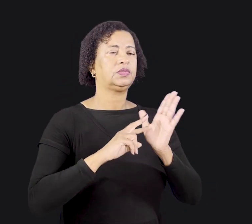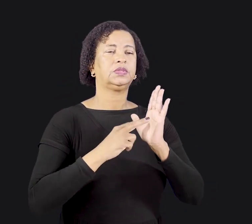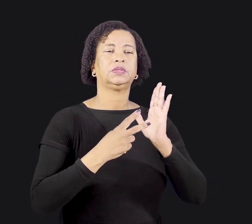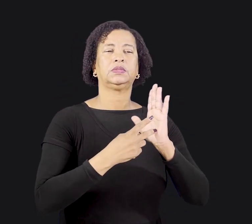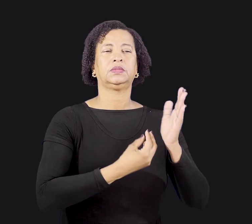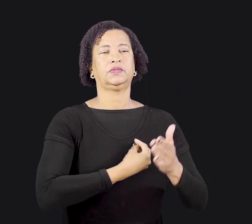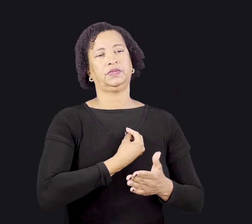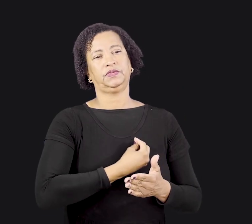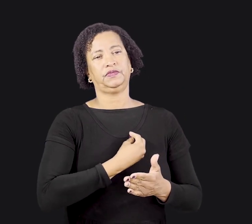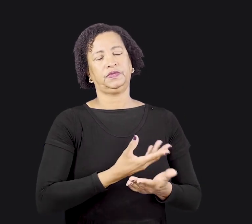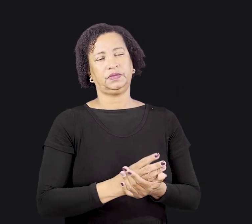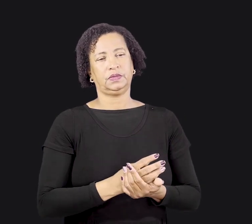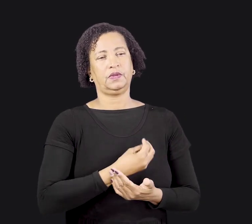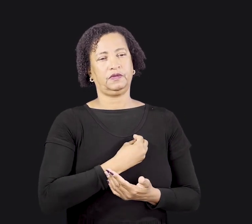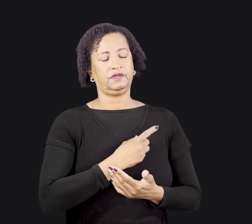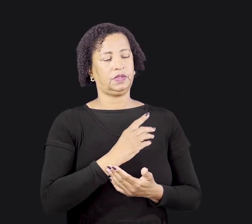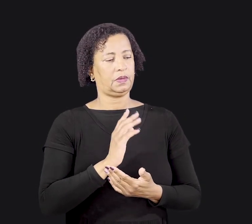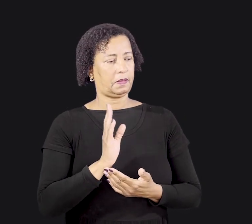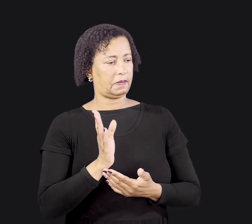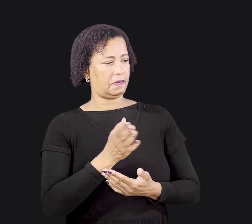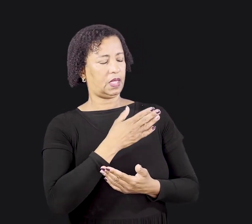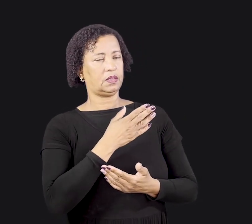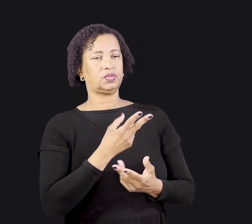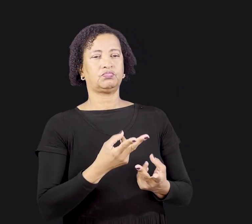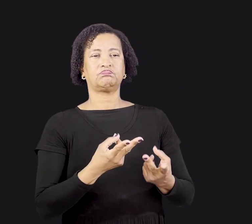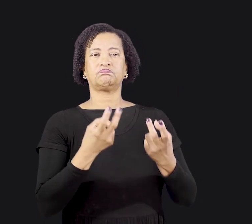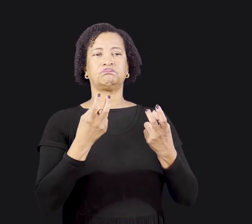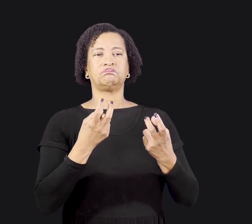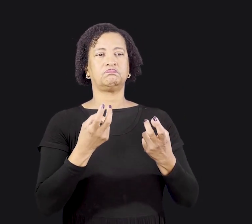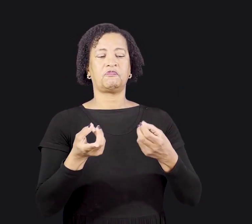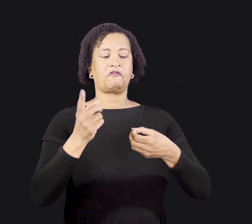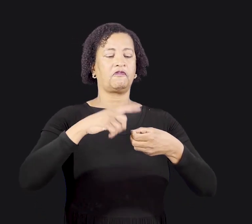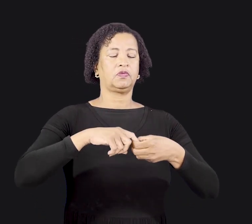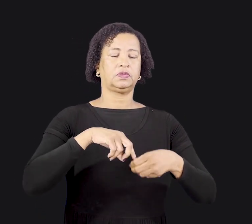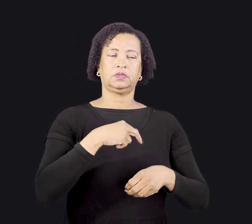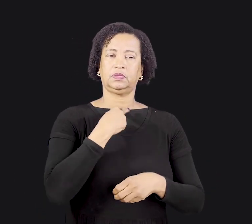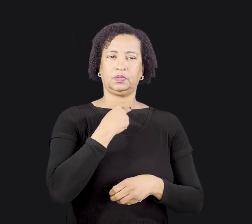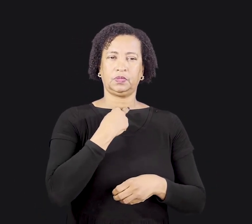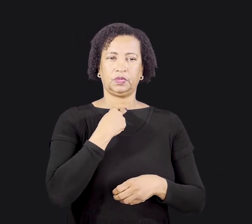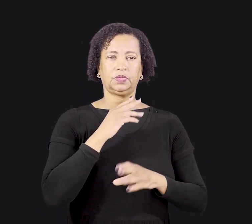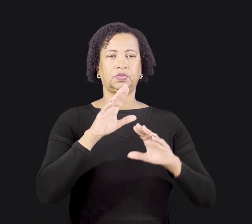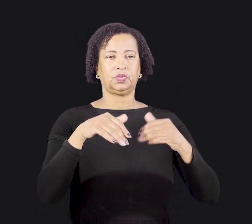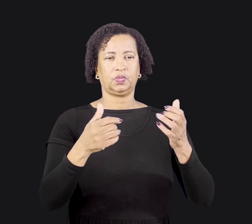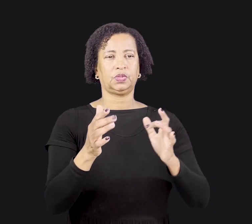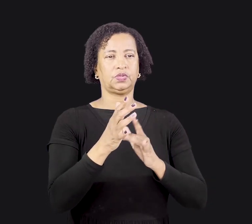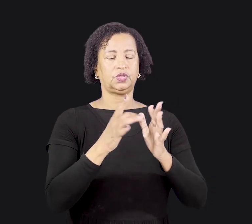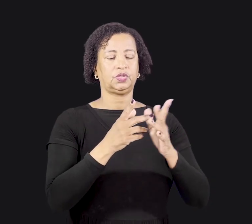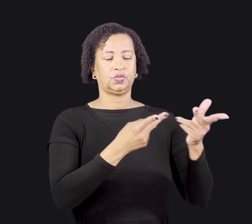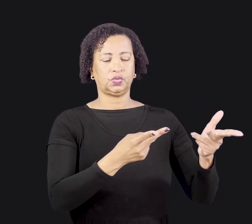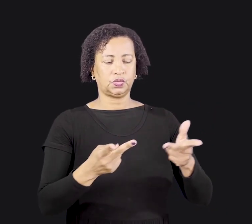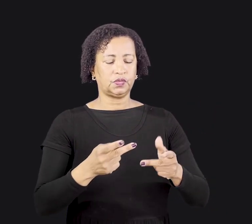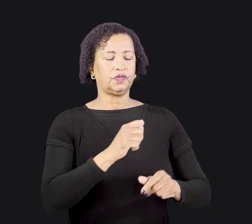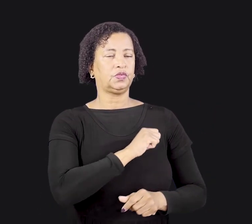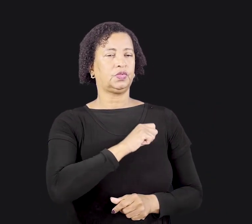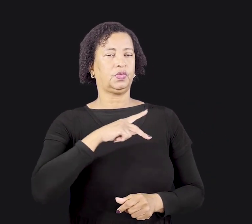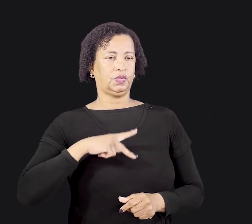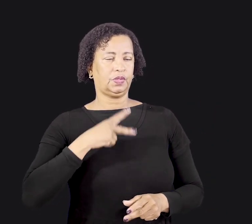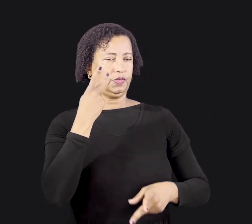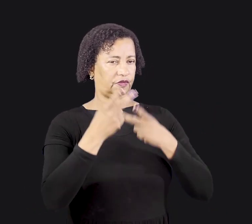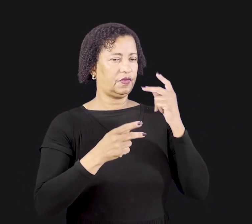vida. A vida passou e eles não podem mais voltar atrás. Quando Jesus comissionou os apóstolos, ele disse que você pode optar por